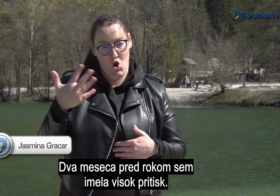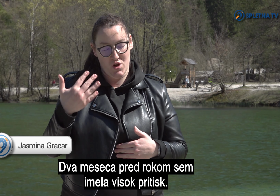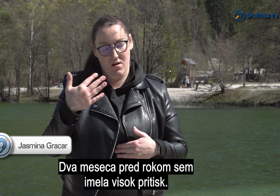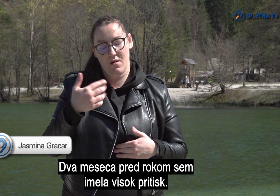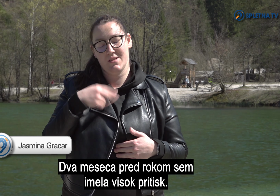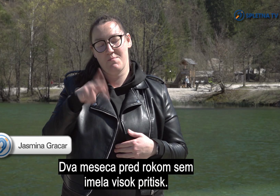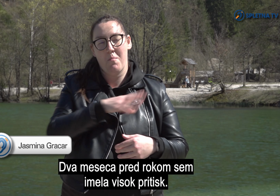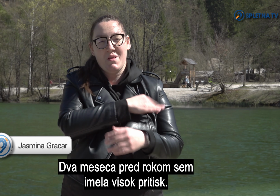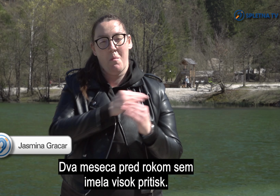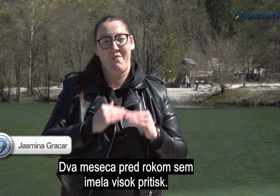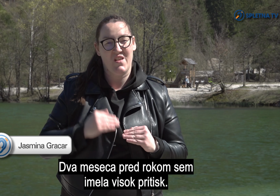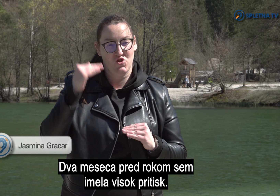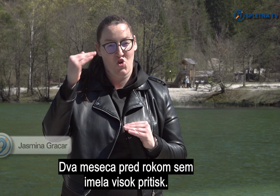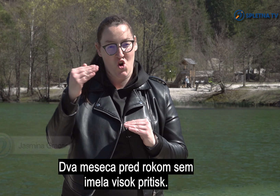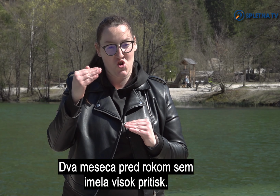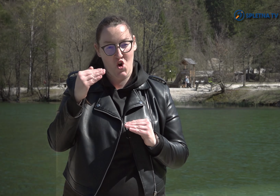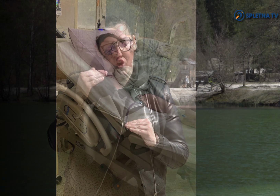imela visok pritisk.